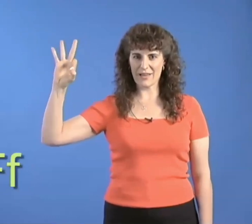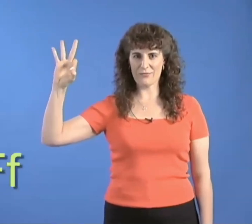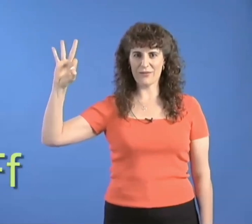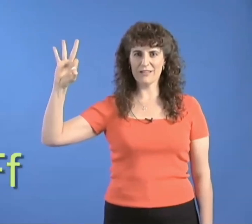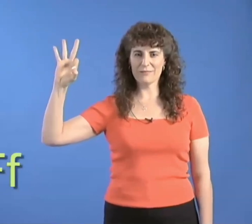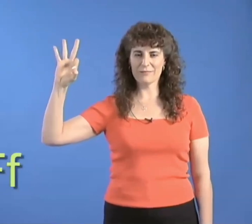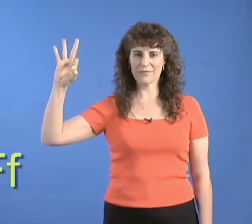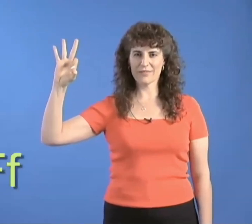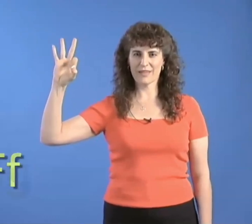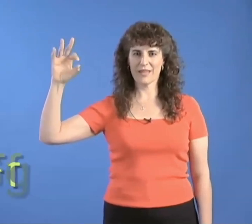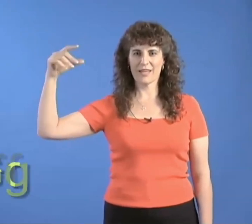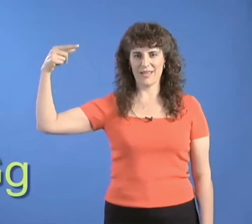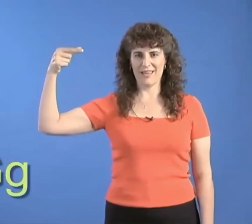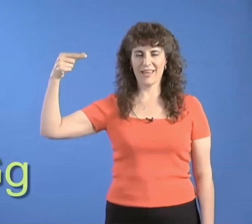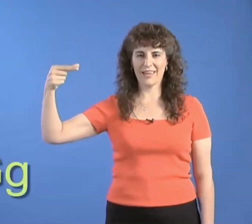F,